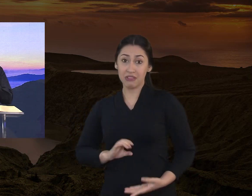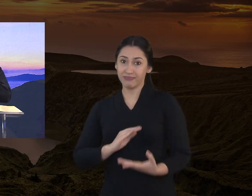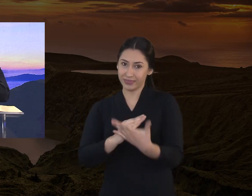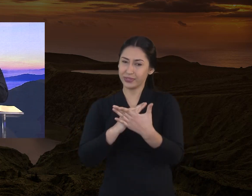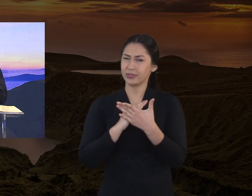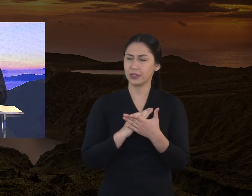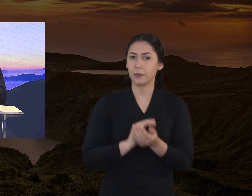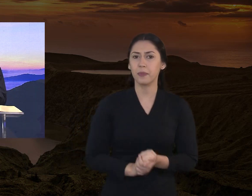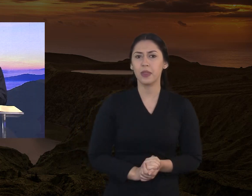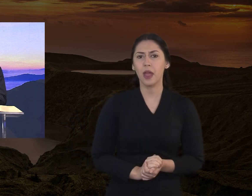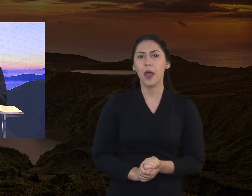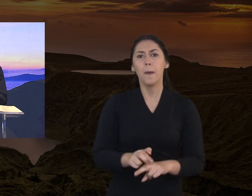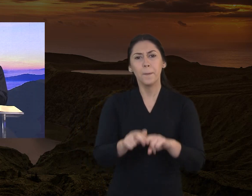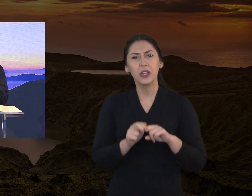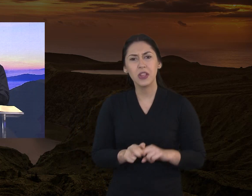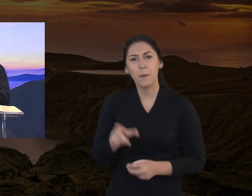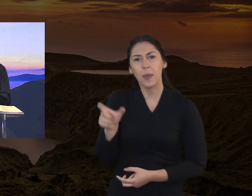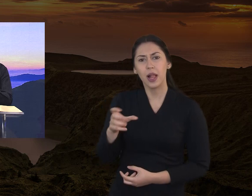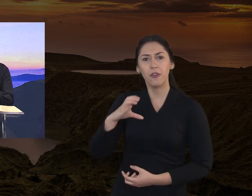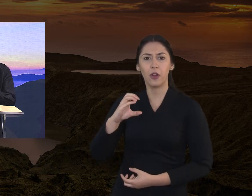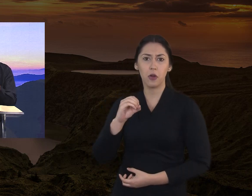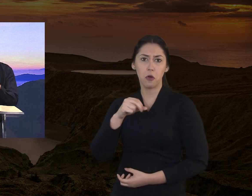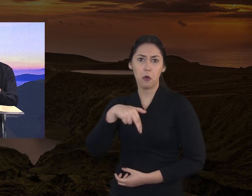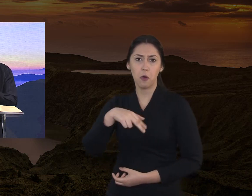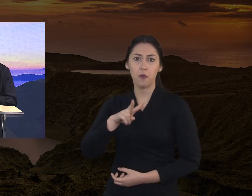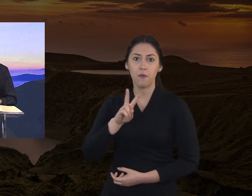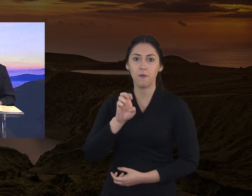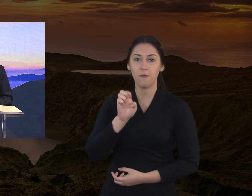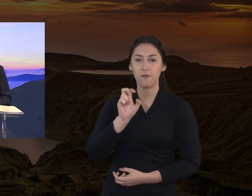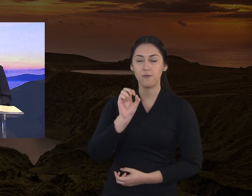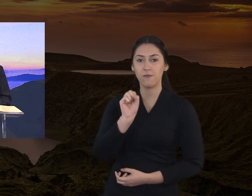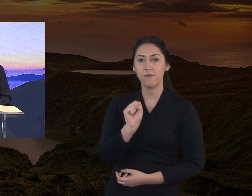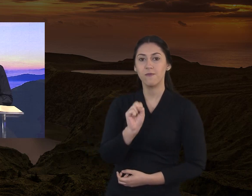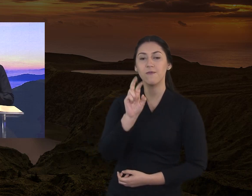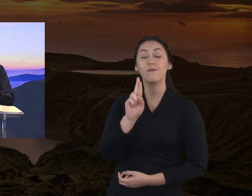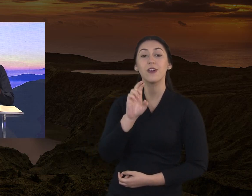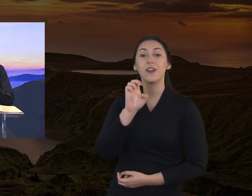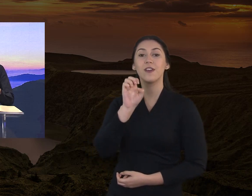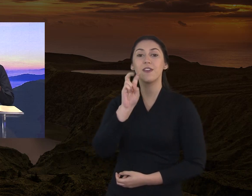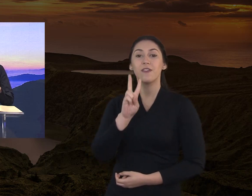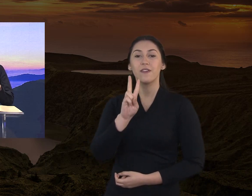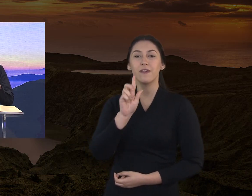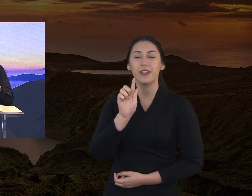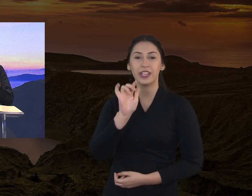palavra convergir em grego é